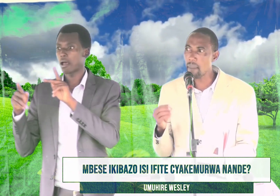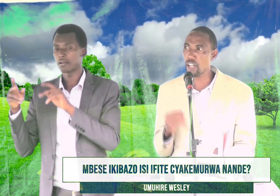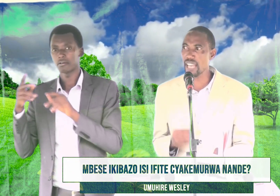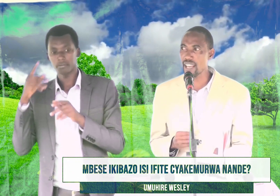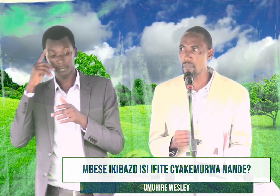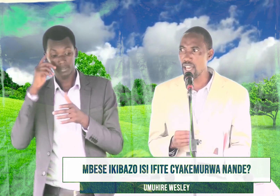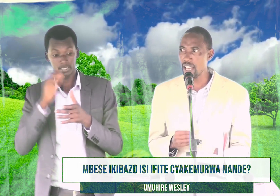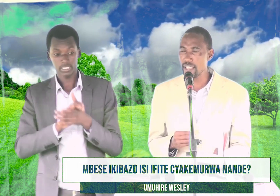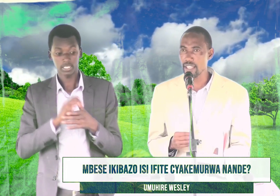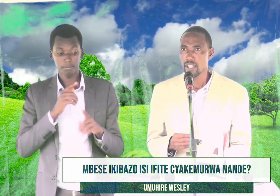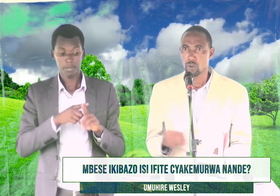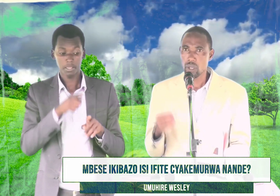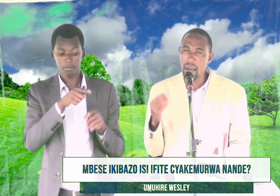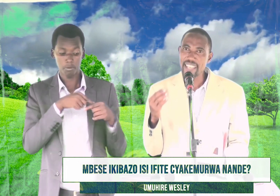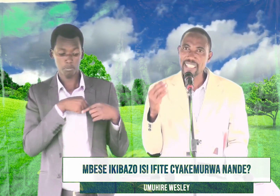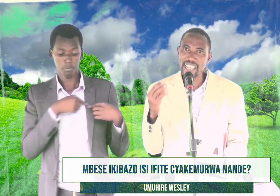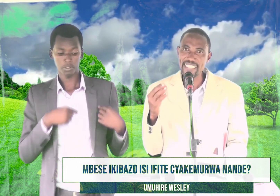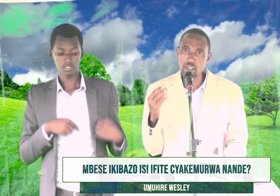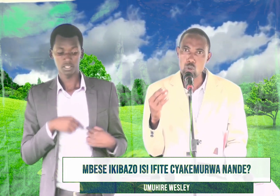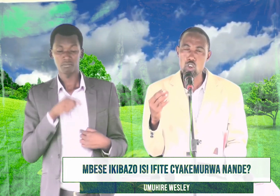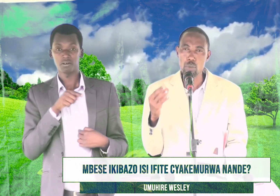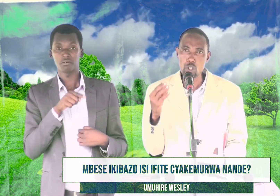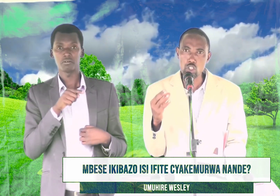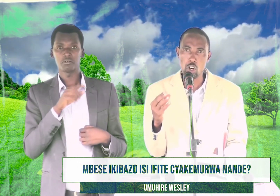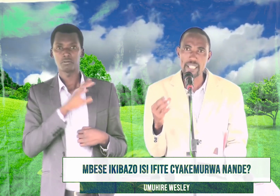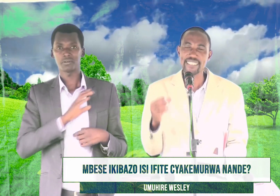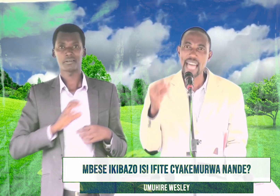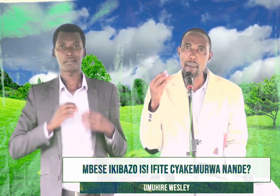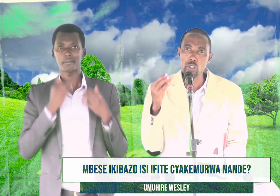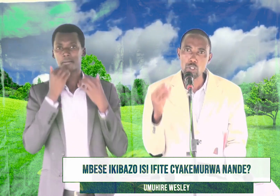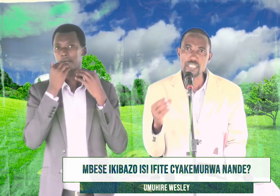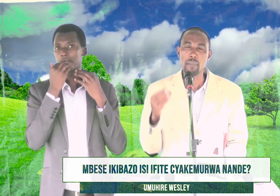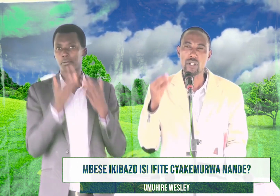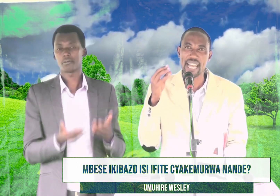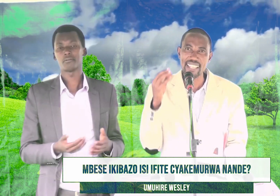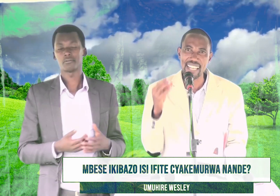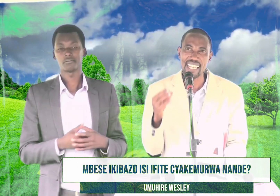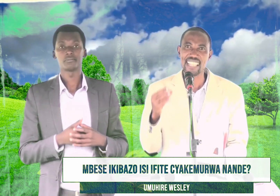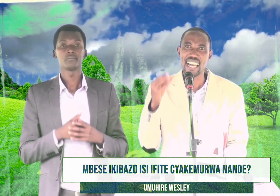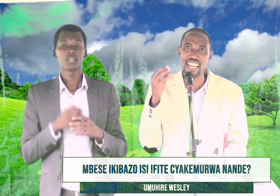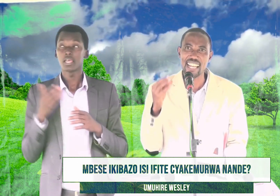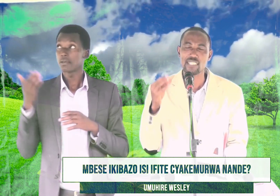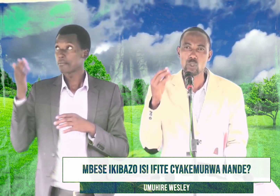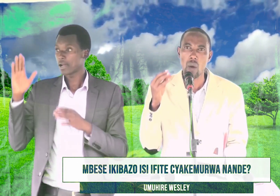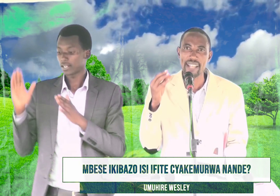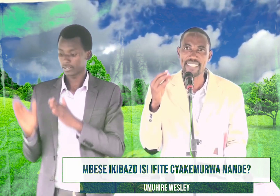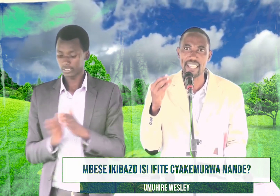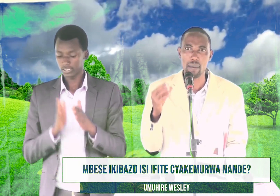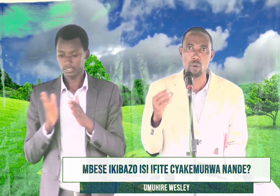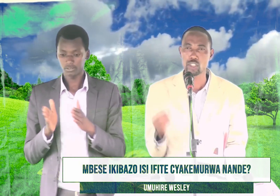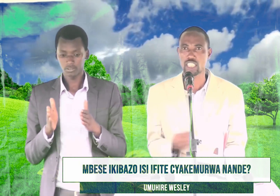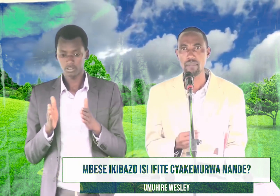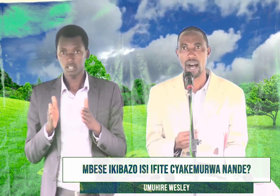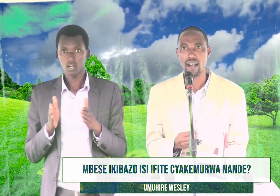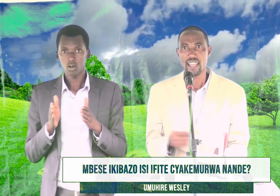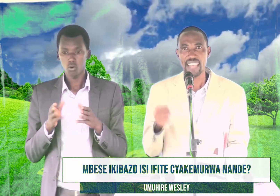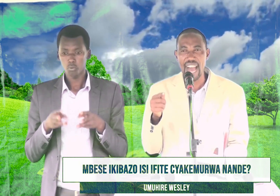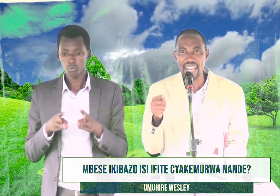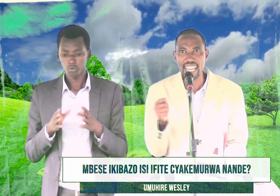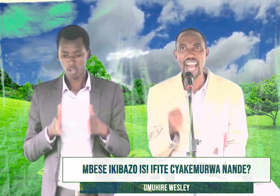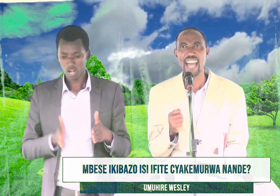Iri jambo riraremereye ngo Imana igategura uburyo izamunyuza mu kayira kazagaragaza uko ateye mu